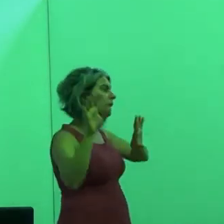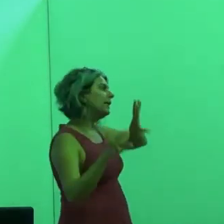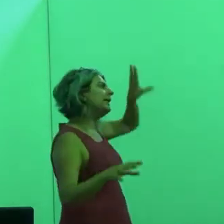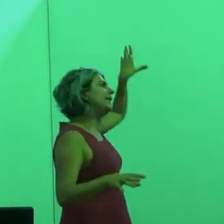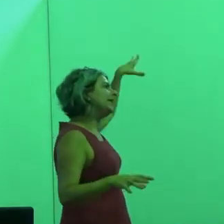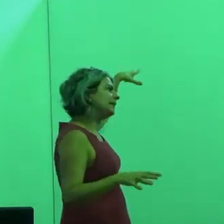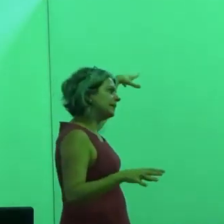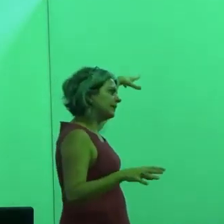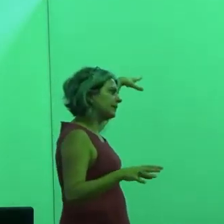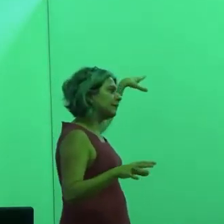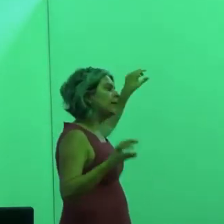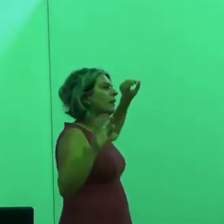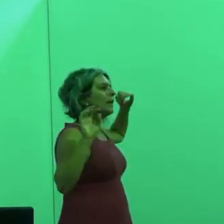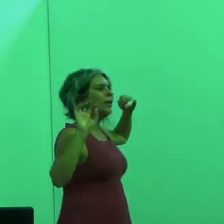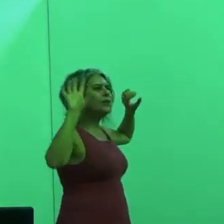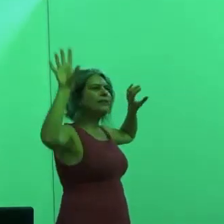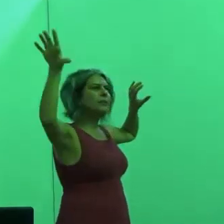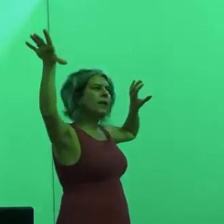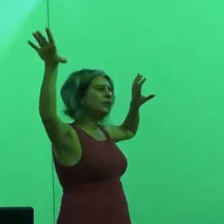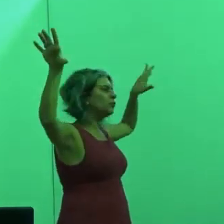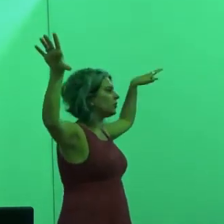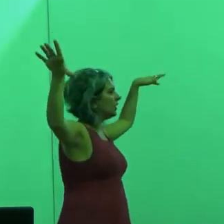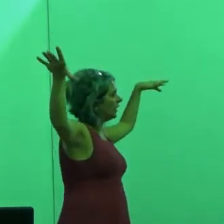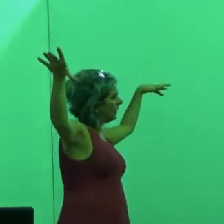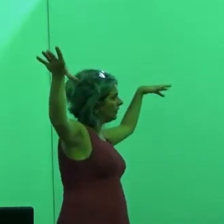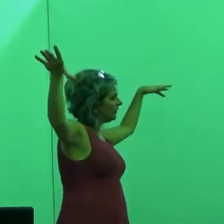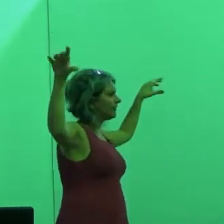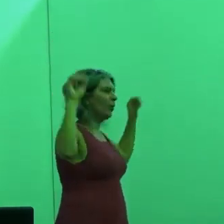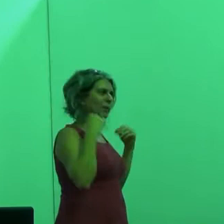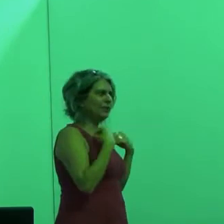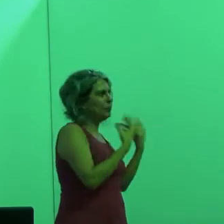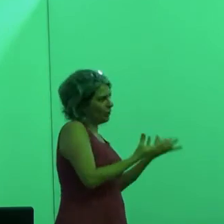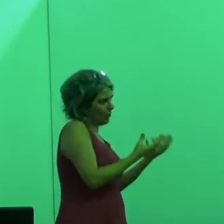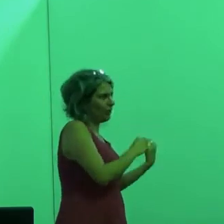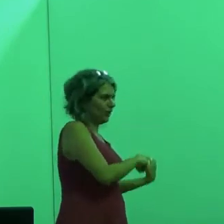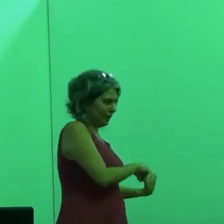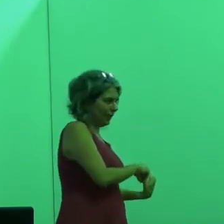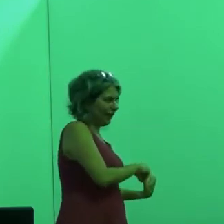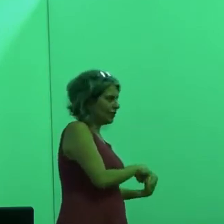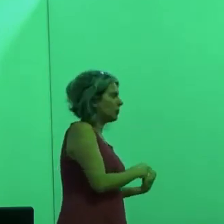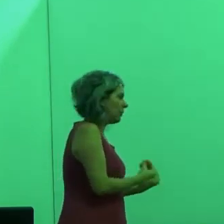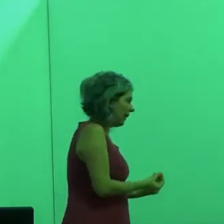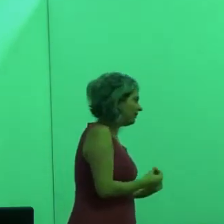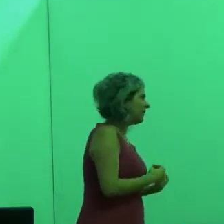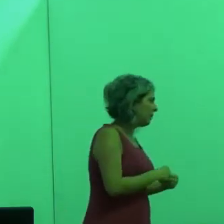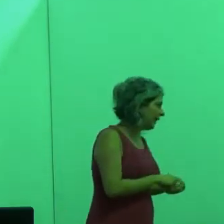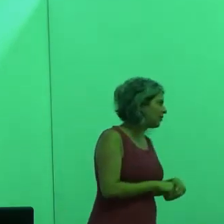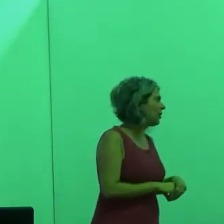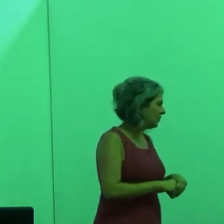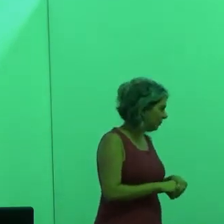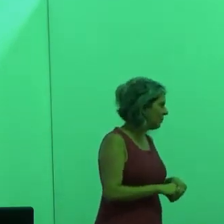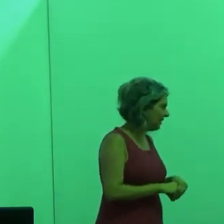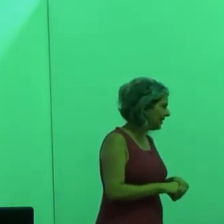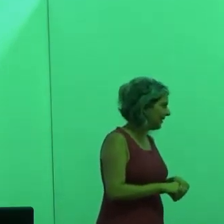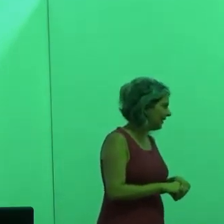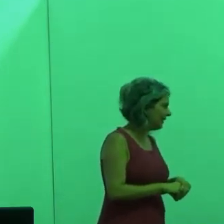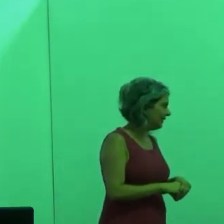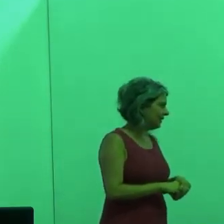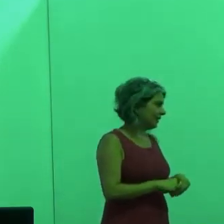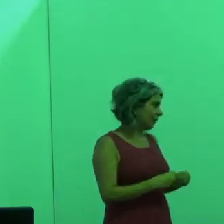E indies. Claro que entre majors e indies, que é o apelido bonitinho de independente, porque a palavra independente da conta manda, né?